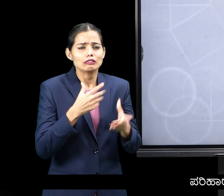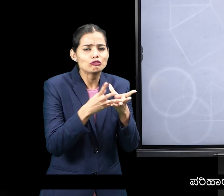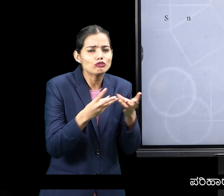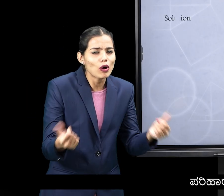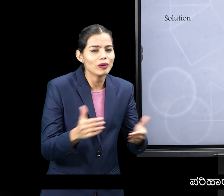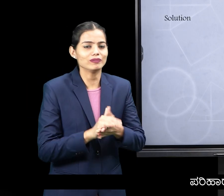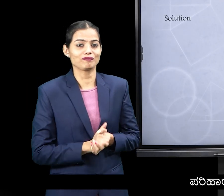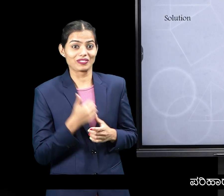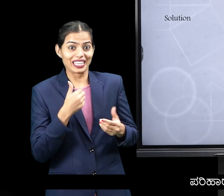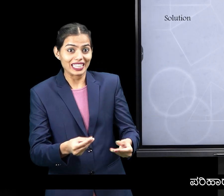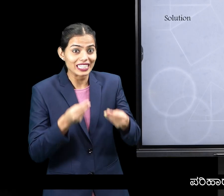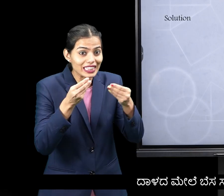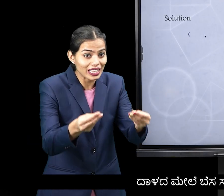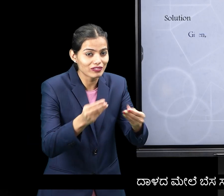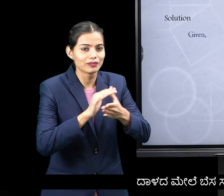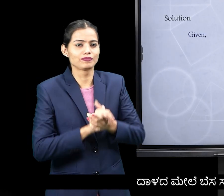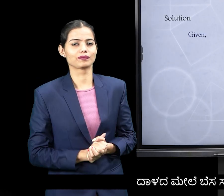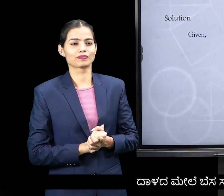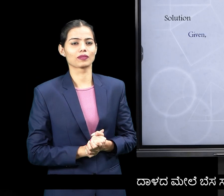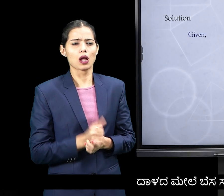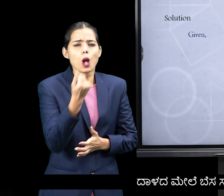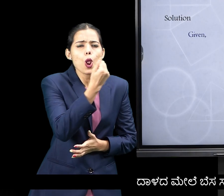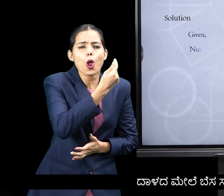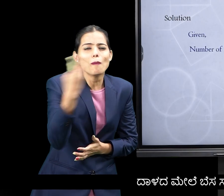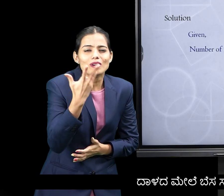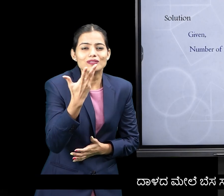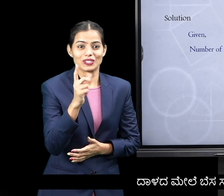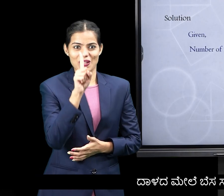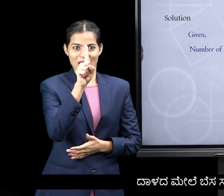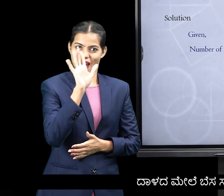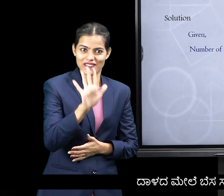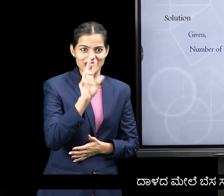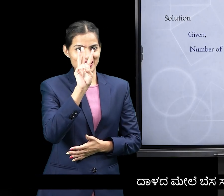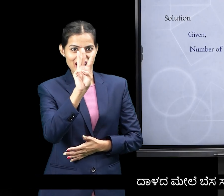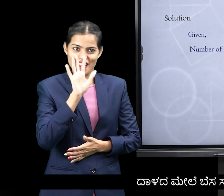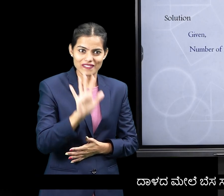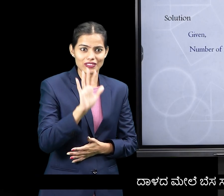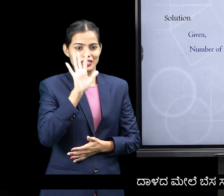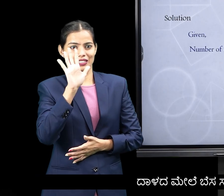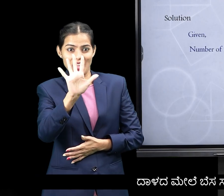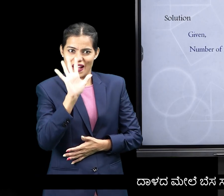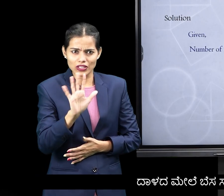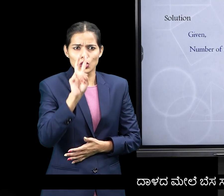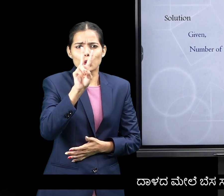ಪರಿಹಾರ ಹೀಗೆ ನೀಡಲಾಗಿದೆ. ದಾಳದ ಮೇಲೆ ಬೆಸ ಸಂಖ್ಯೆಗಳ ಸಂಖ್ಯೆ is equal to 3 of 1, 3, 5.